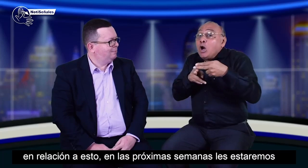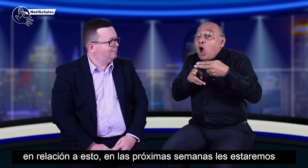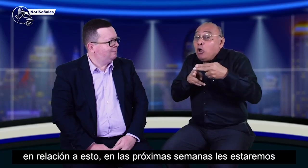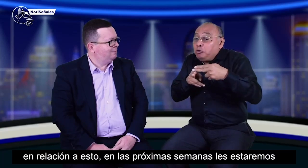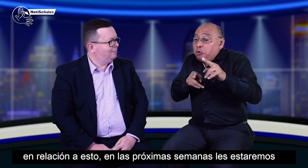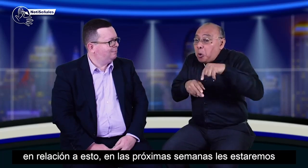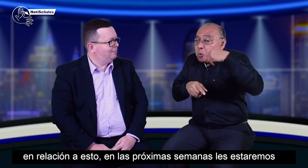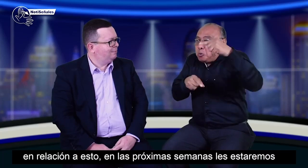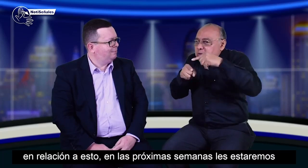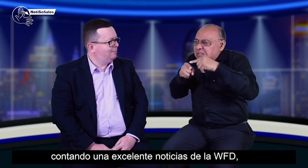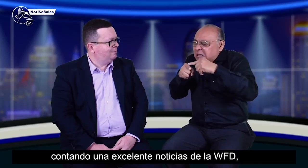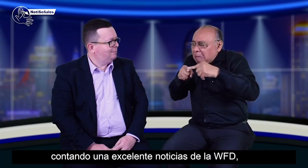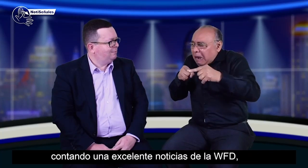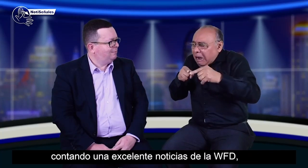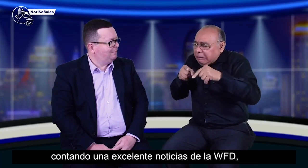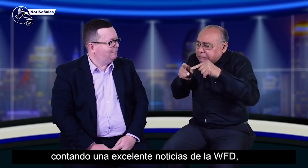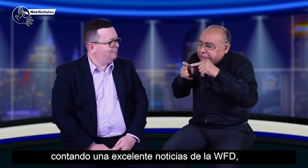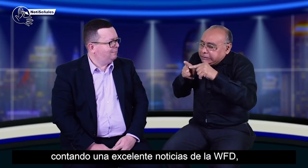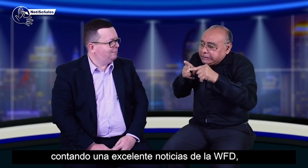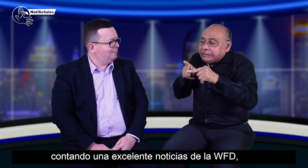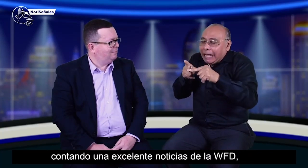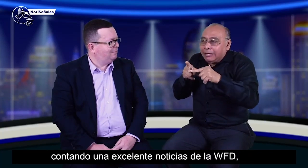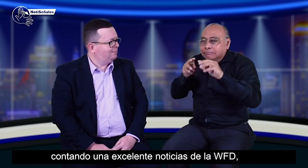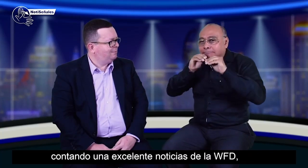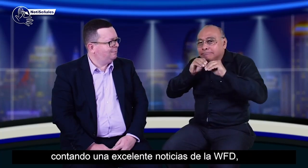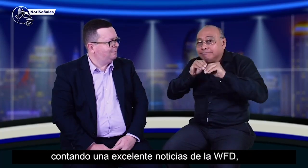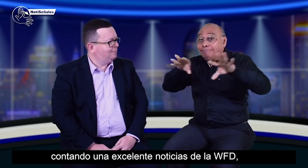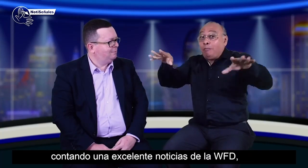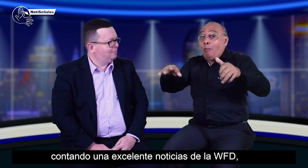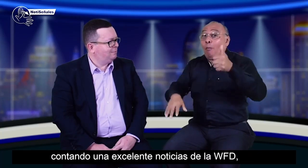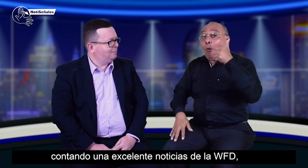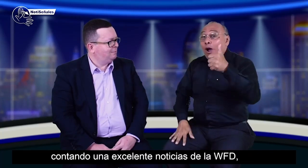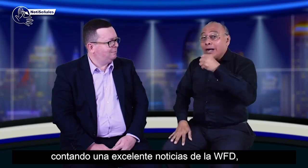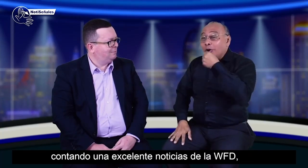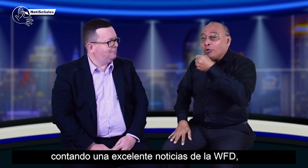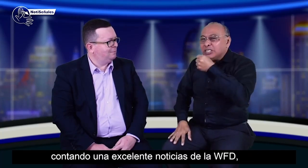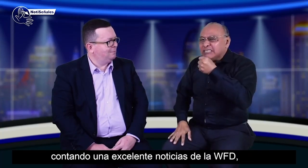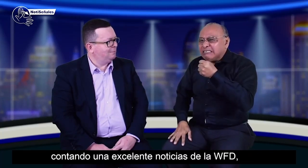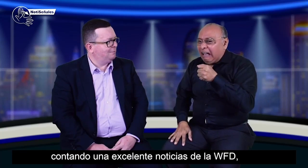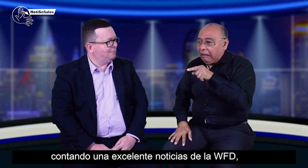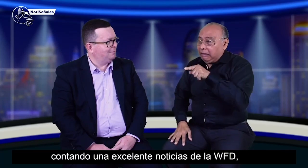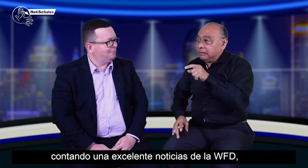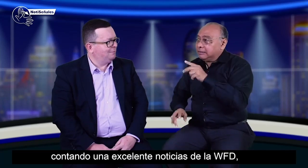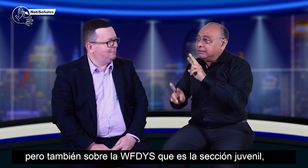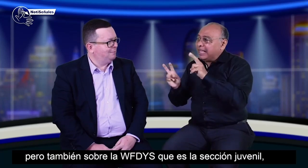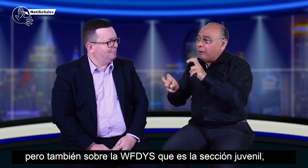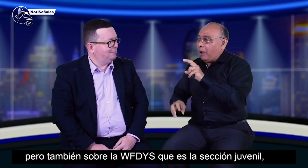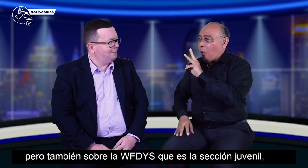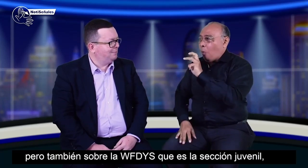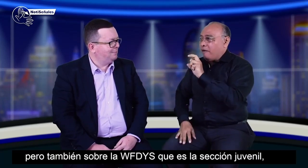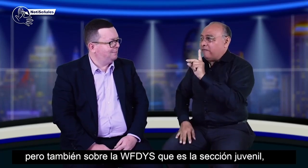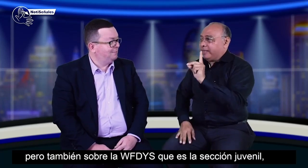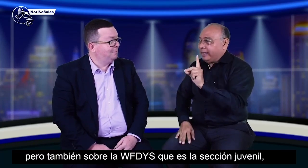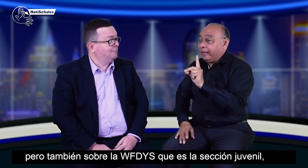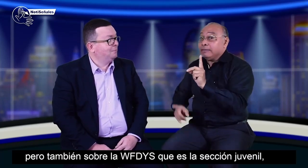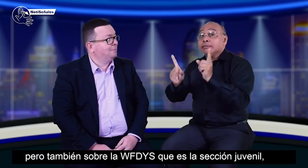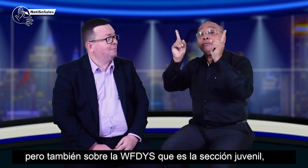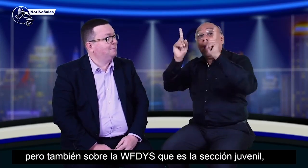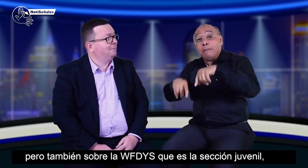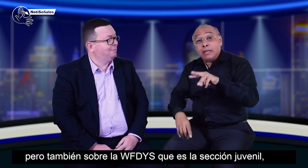en las próximas semanas les estaremos contando una excelente noticia de la WFD. Pero también sobre la WFD-YS,